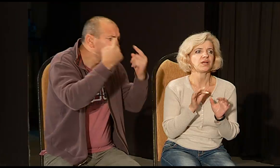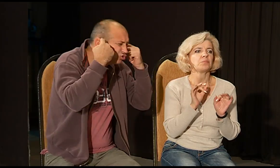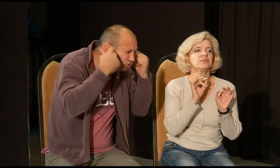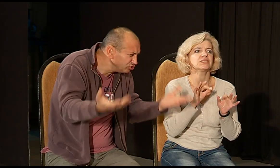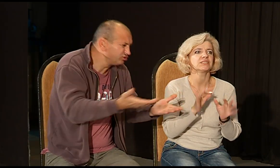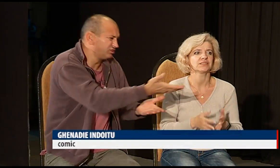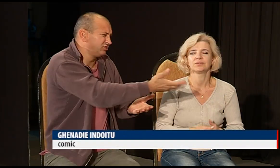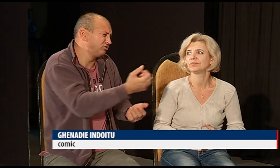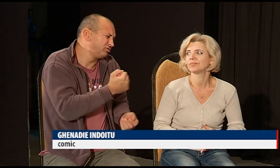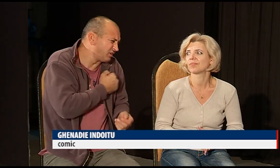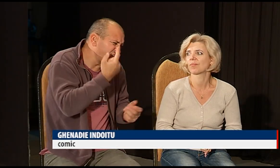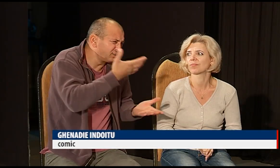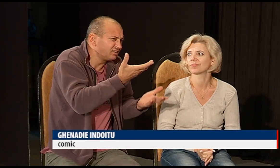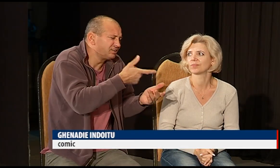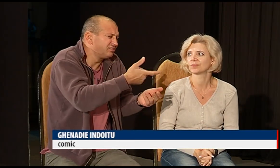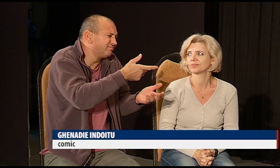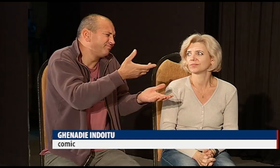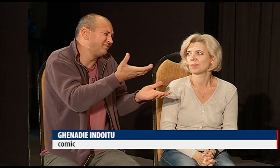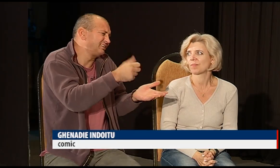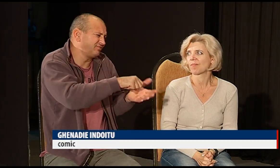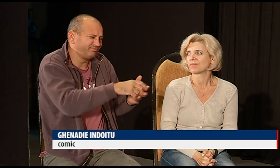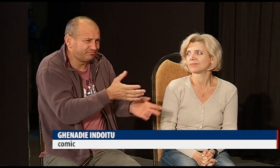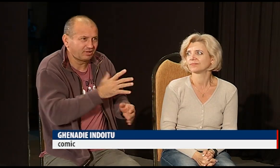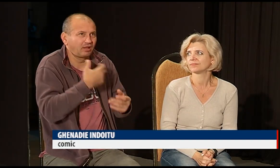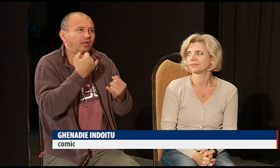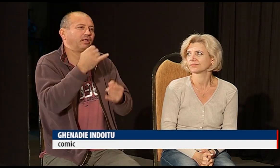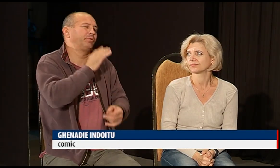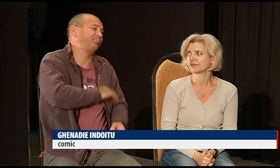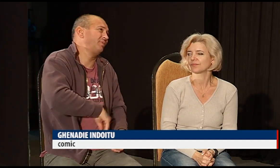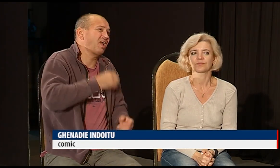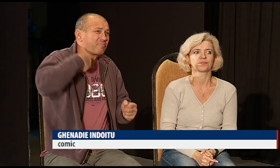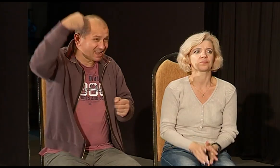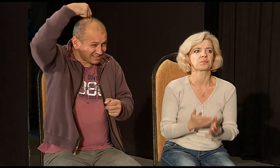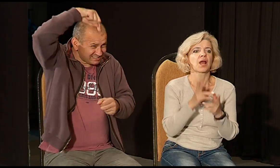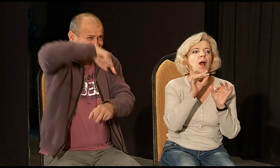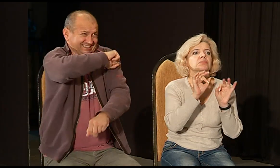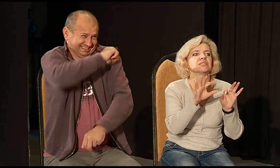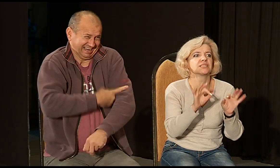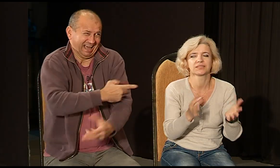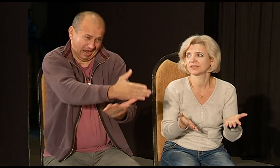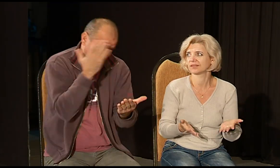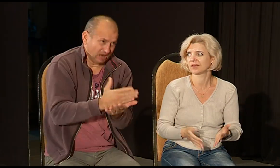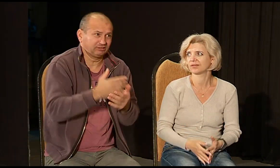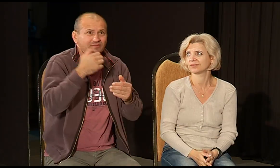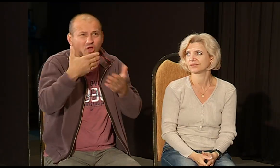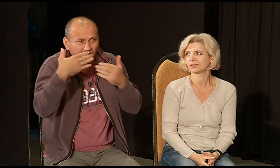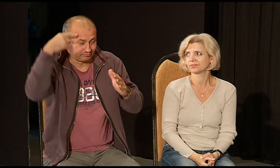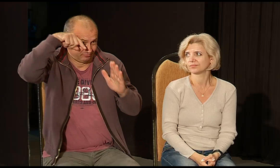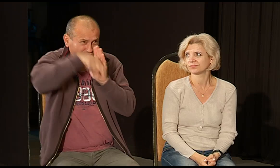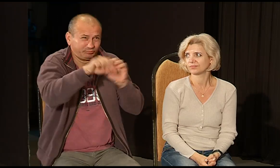capabil. Nu sunt primit, oamenii nu sunt receptivi. Că dacă tu nu auzi, ei nu știu, deși din